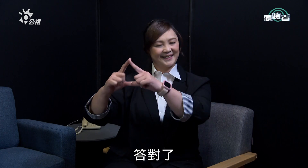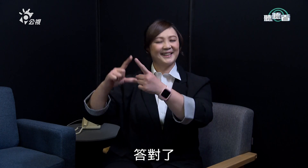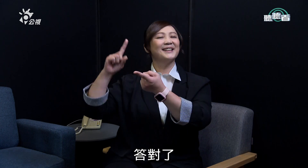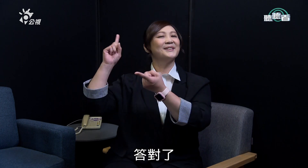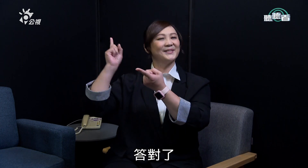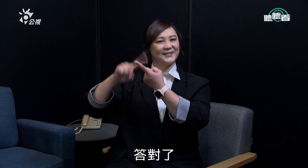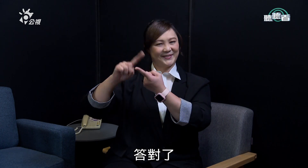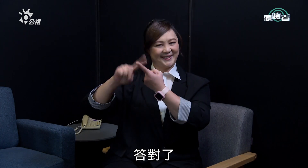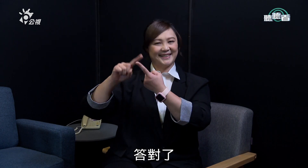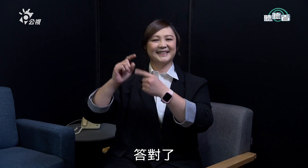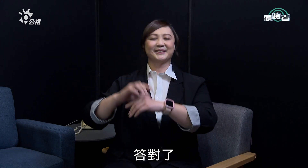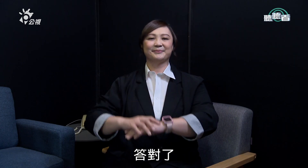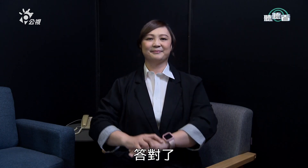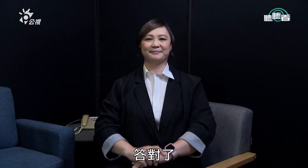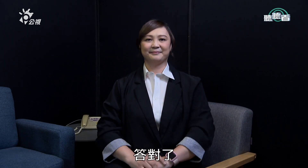答对